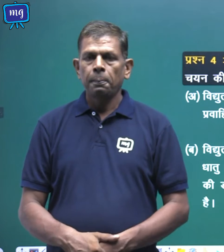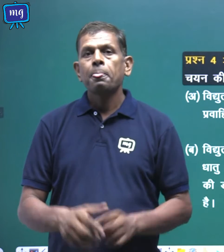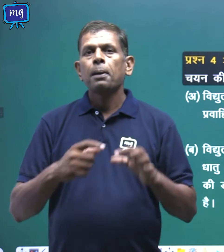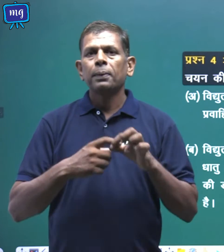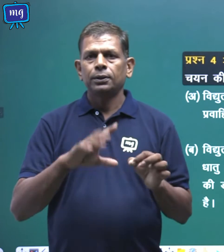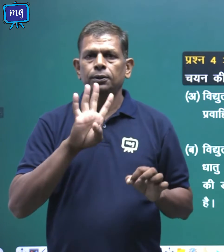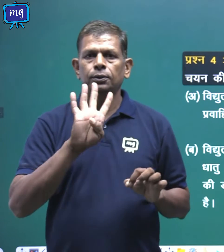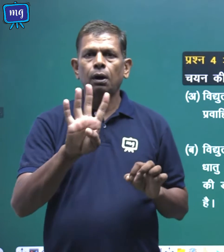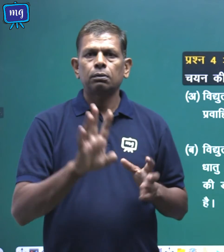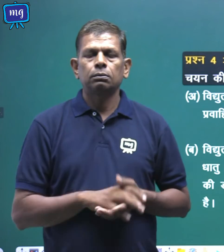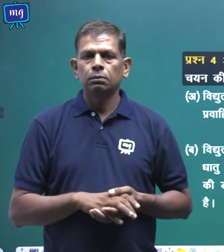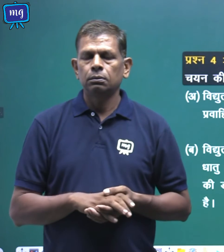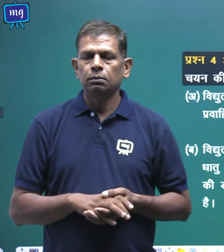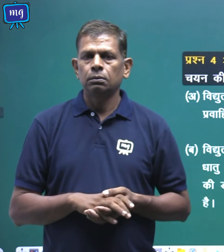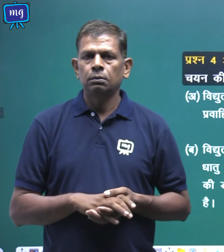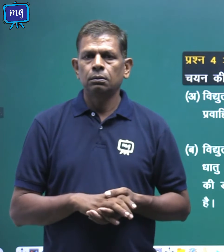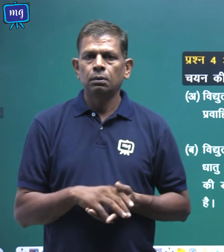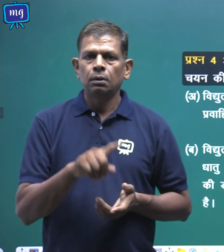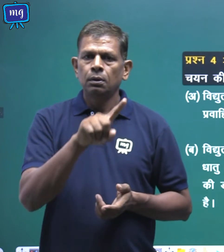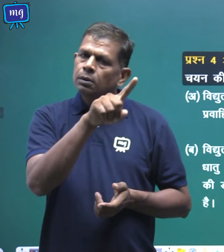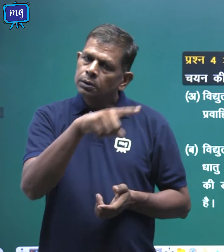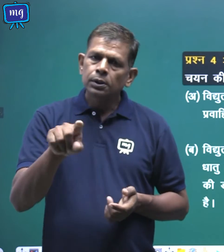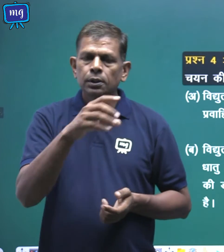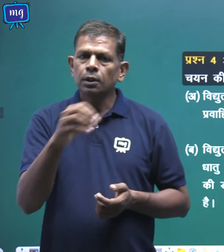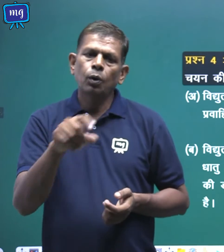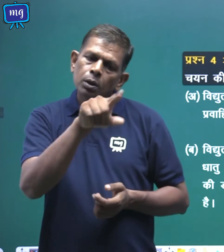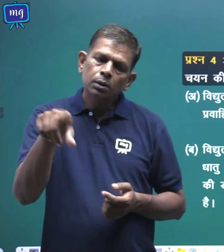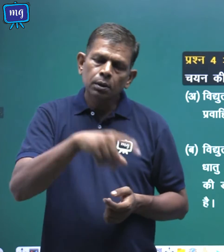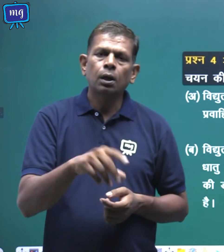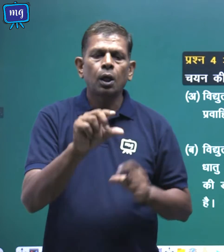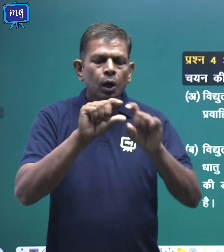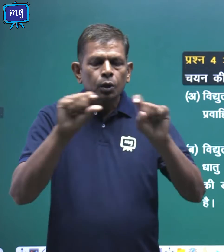प्रश्न 4, सत्य असत्य कथनों का